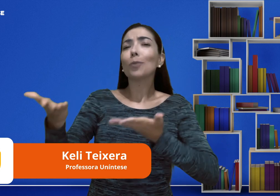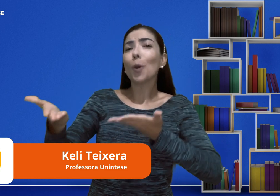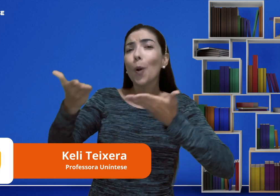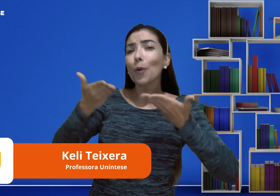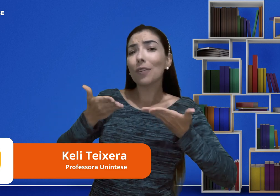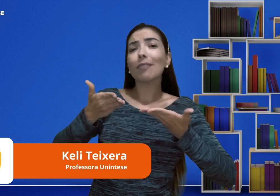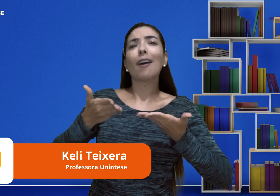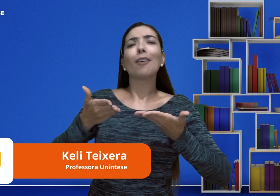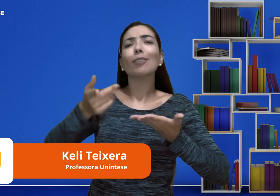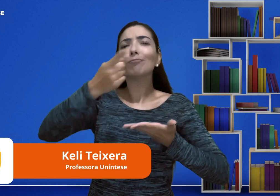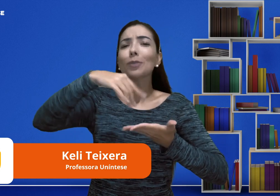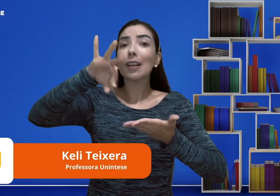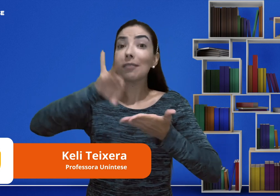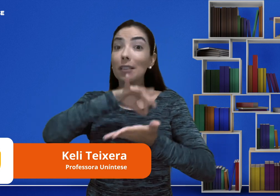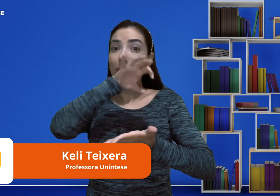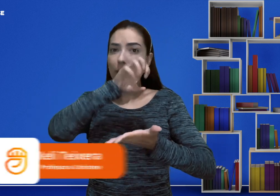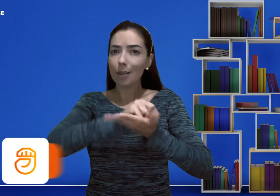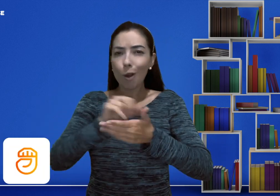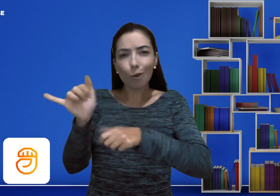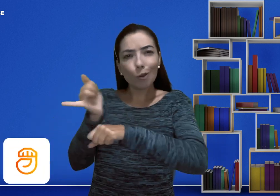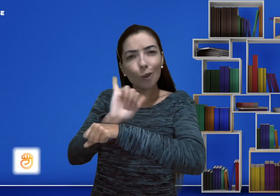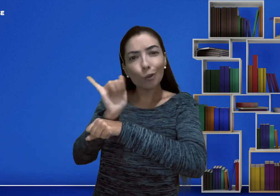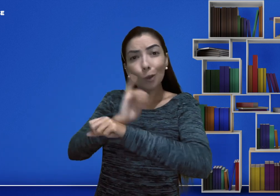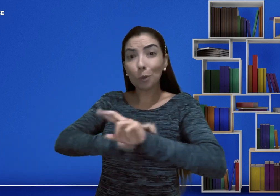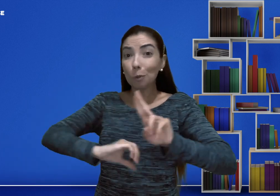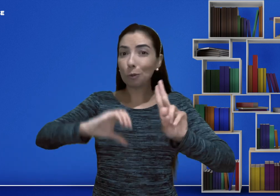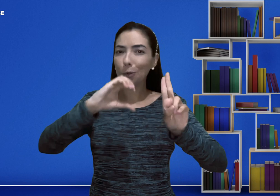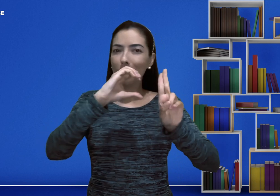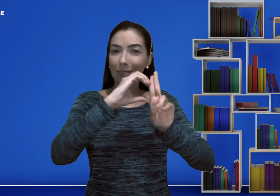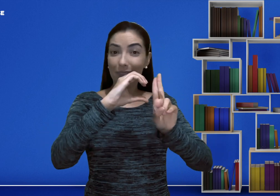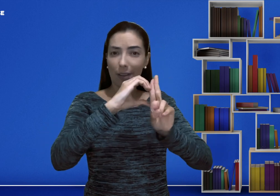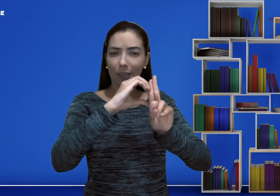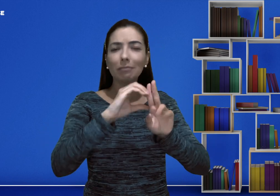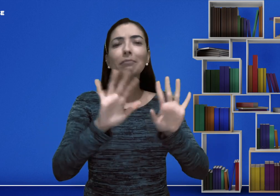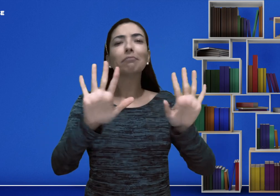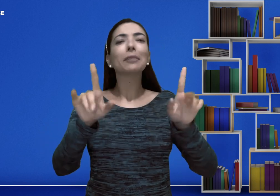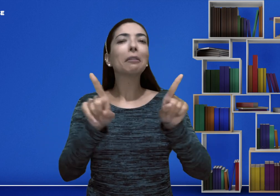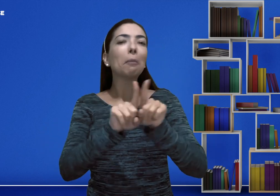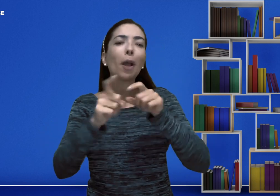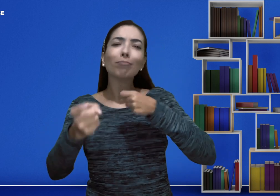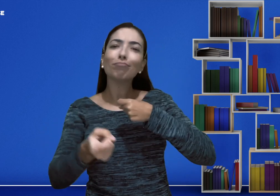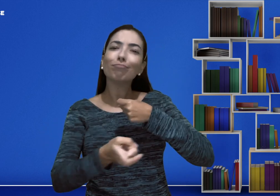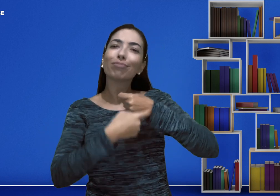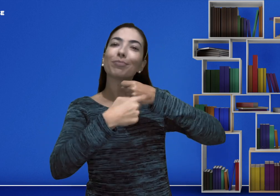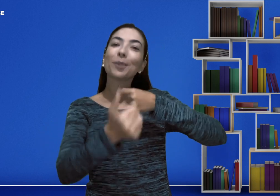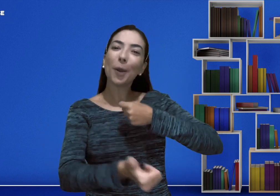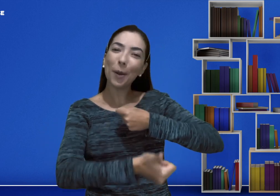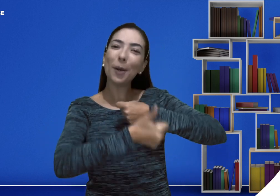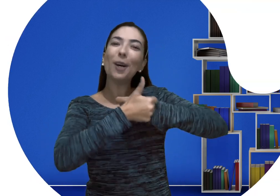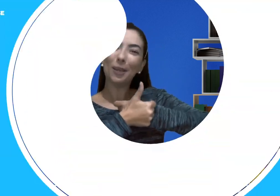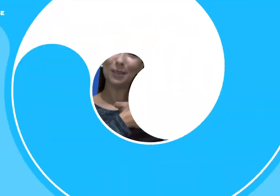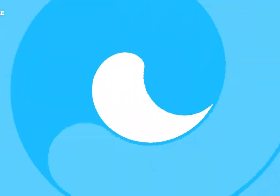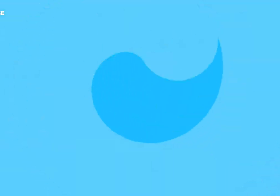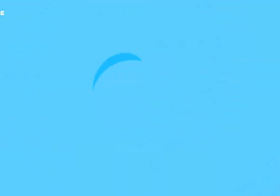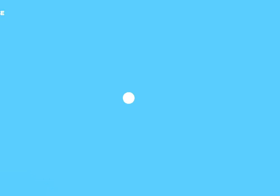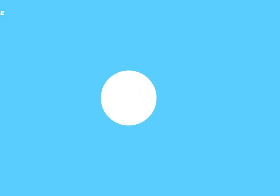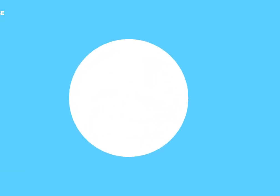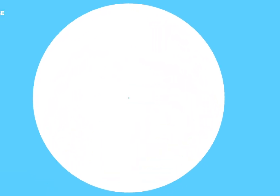Mas agora eu convido todos vocês a se inscreverem aqui no canal da Uníntese e a curtirem esse vídeo.